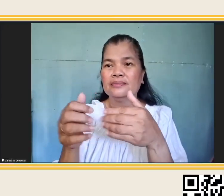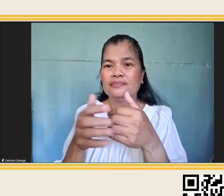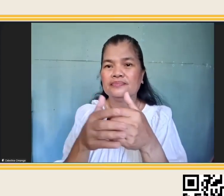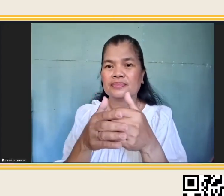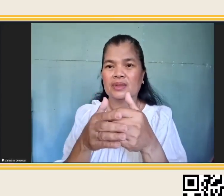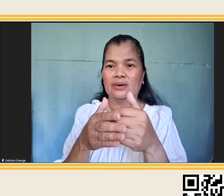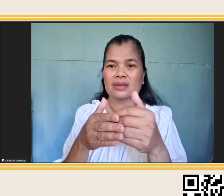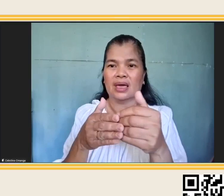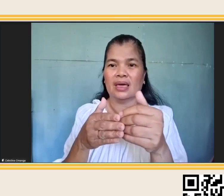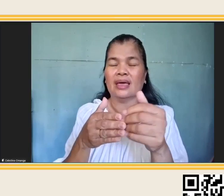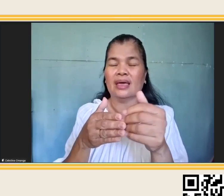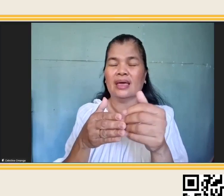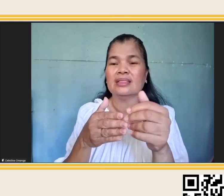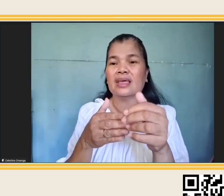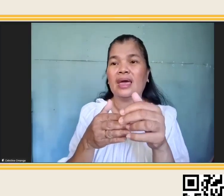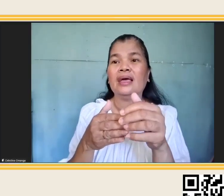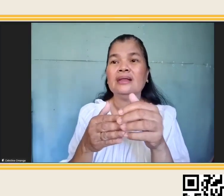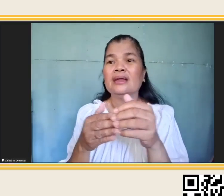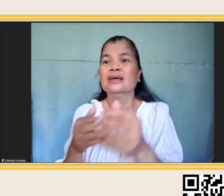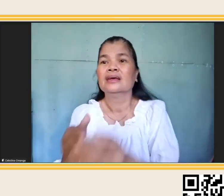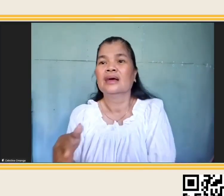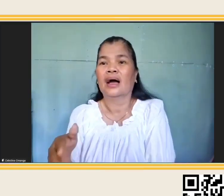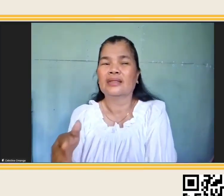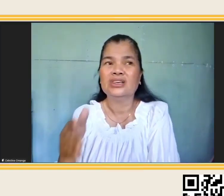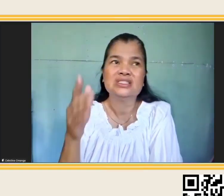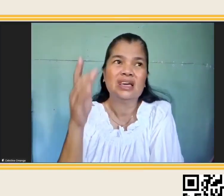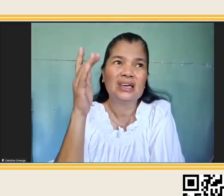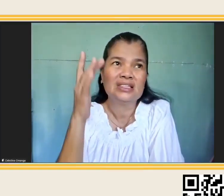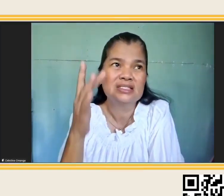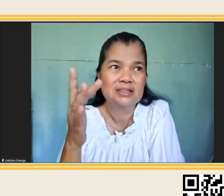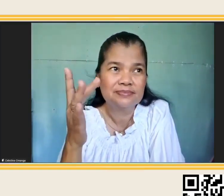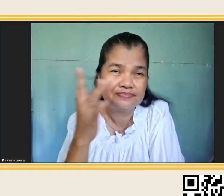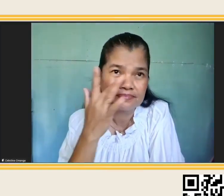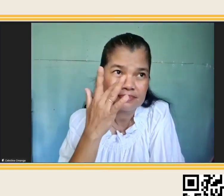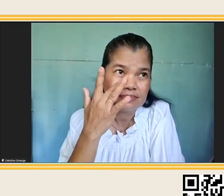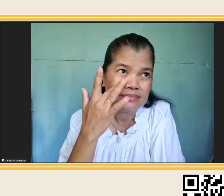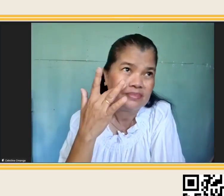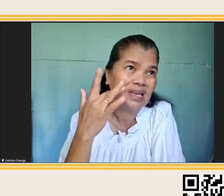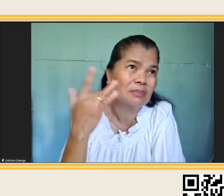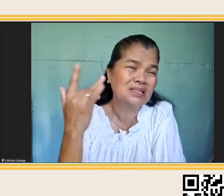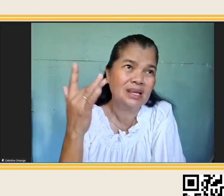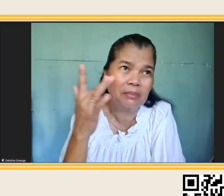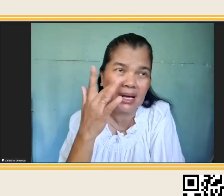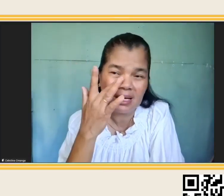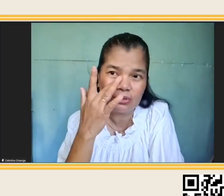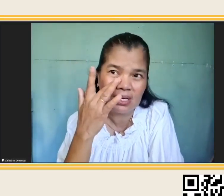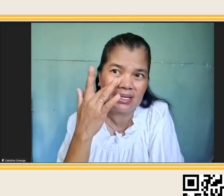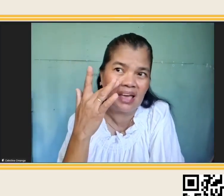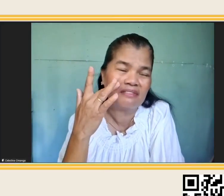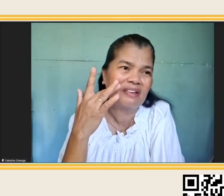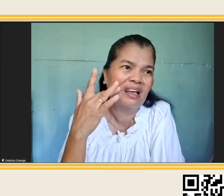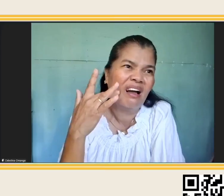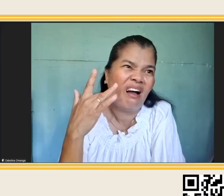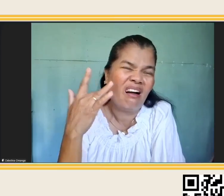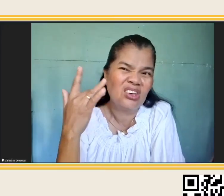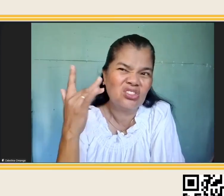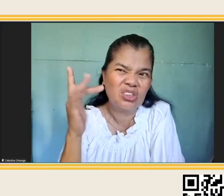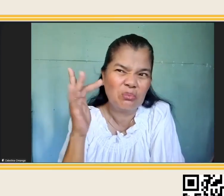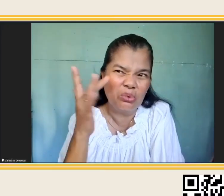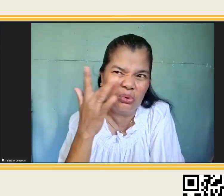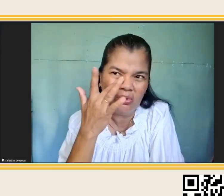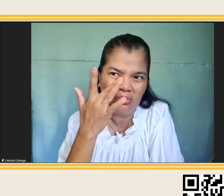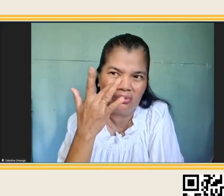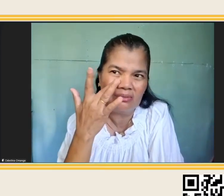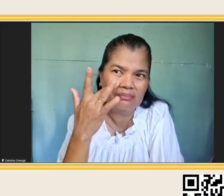brown. Okay. And then, this is, pag sinabihan ka nito ng deaf, ang